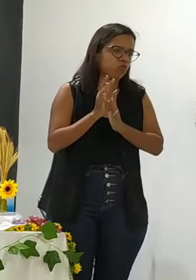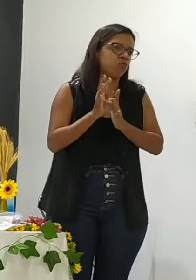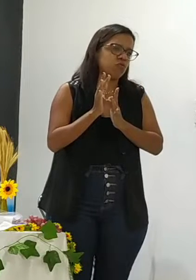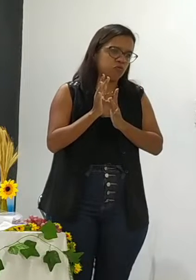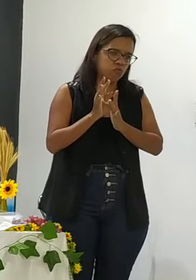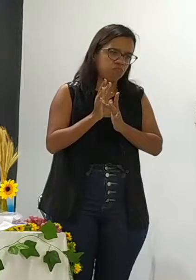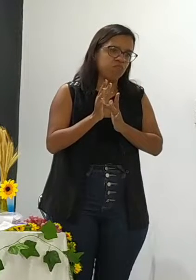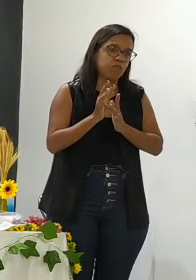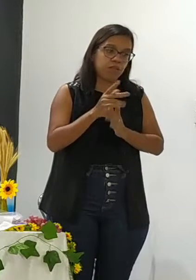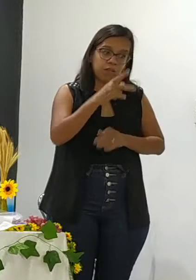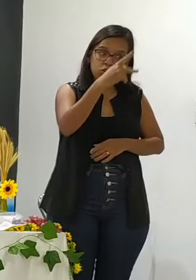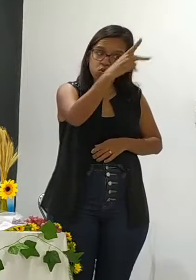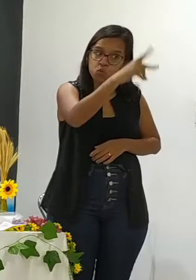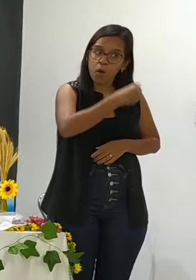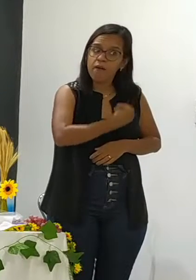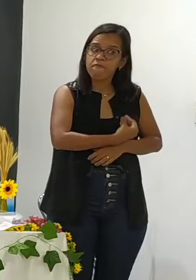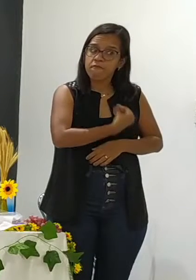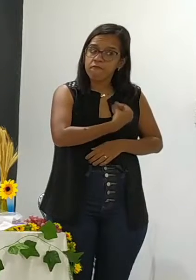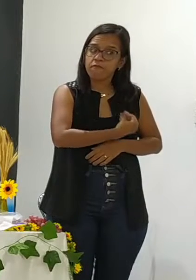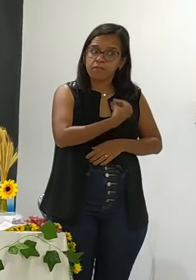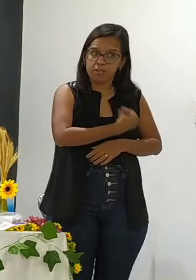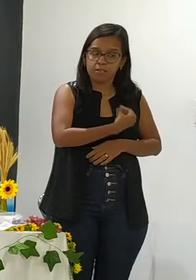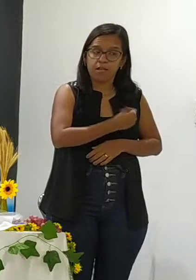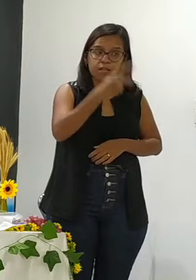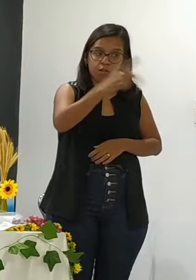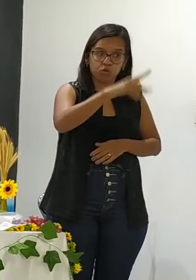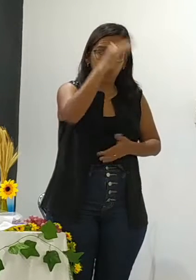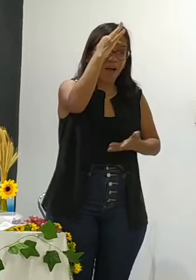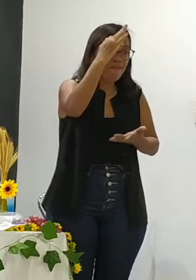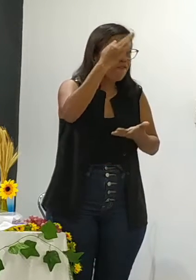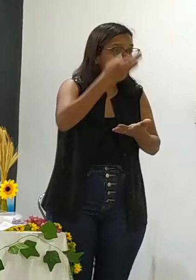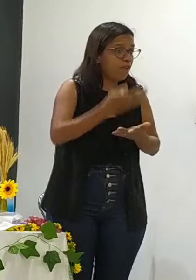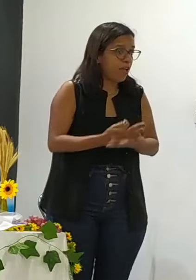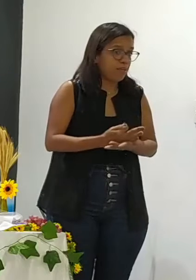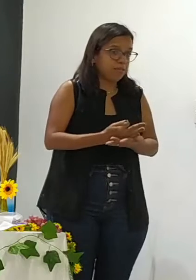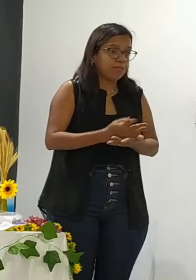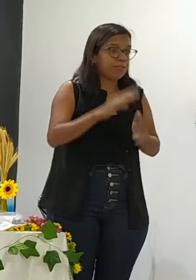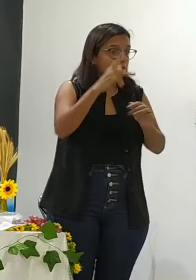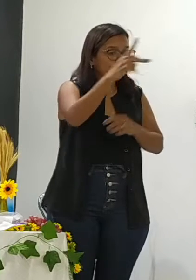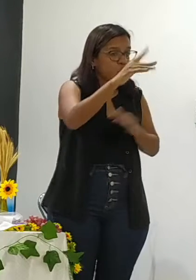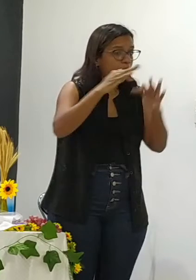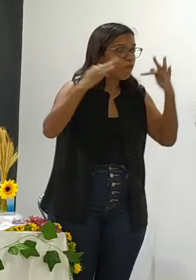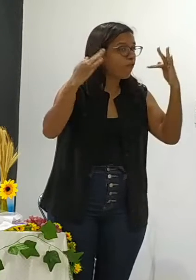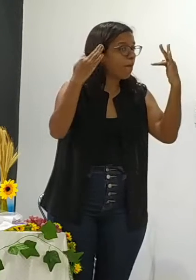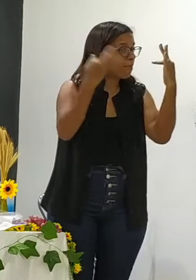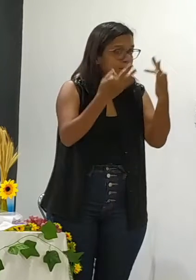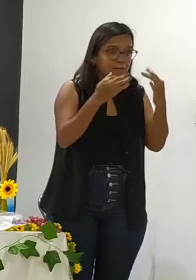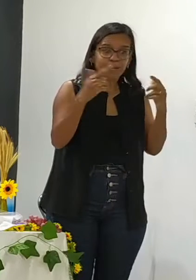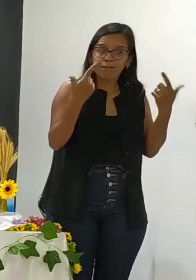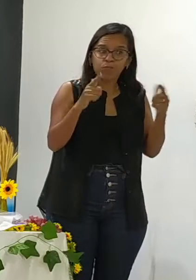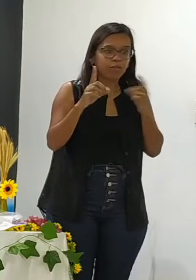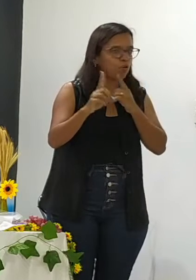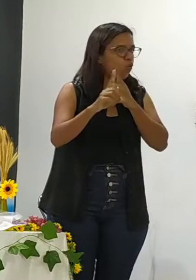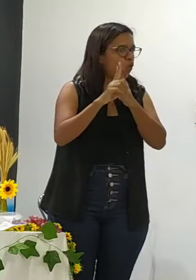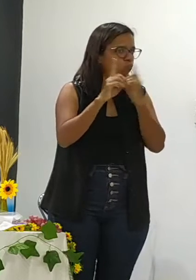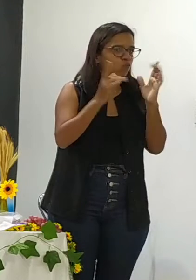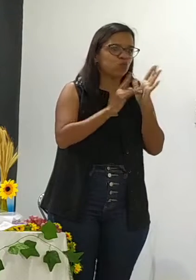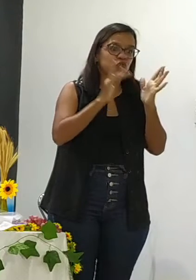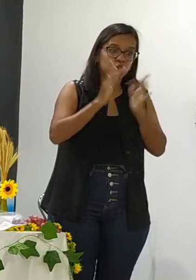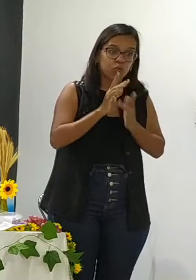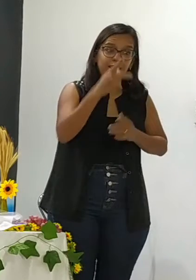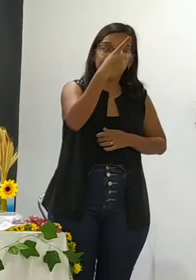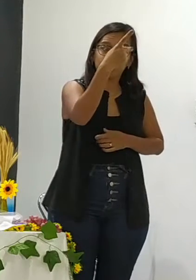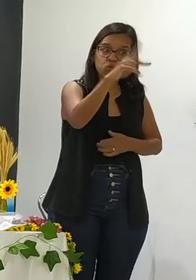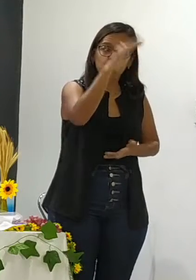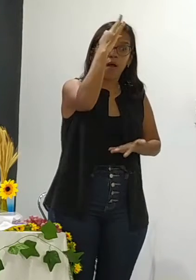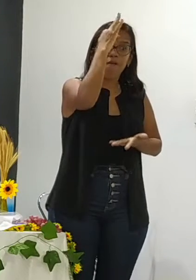através de você, da sua fé, vai ser através do teu compromisso com Deus neste lugar, é que